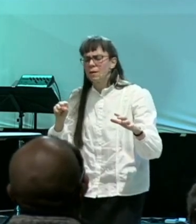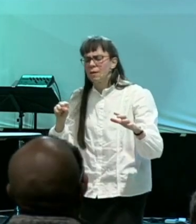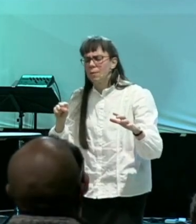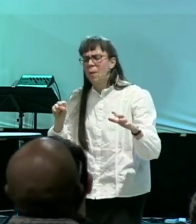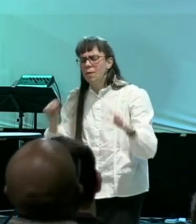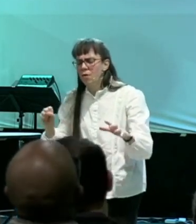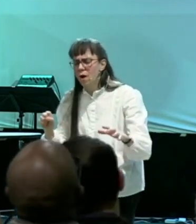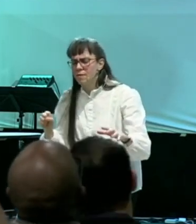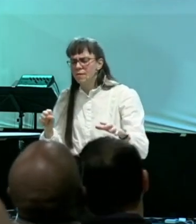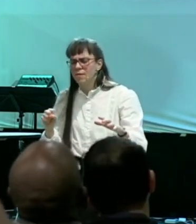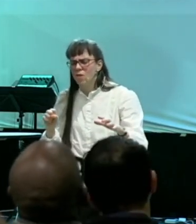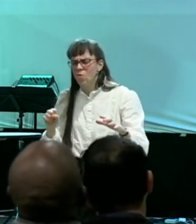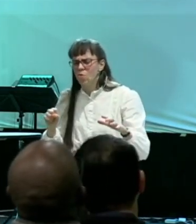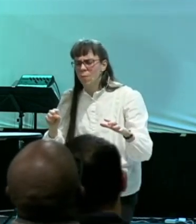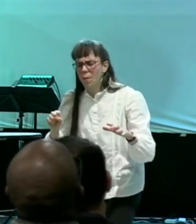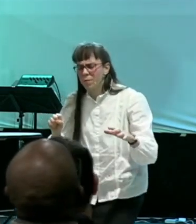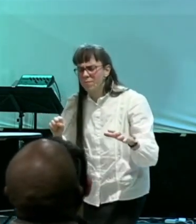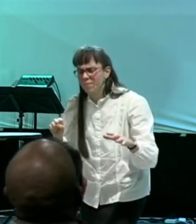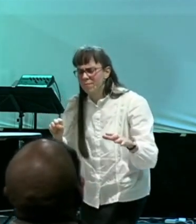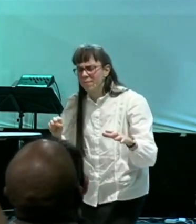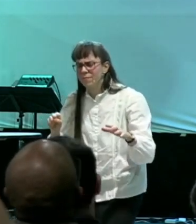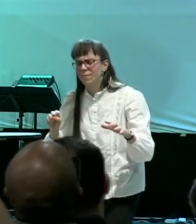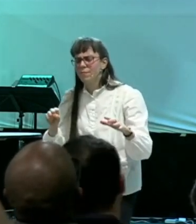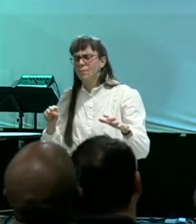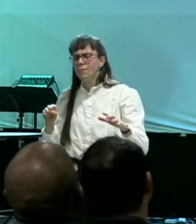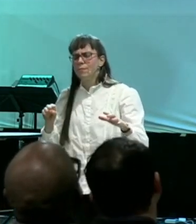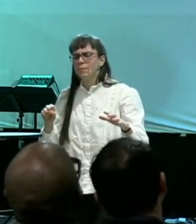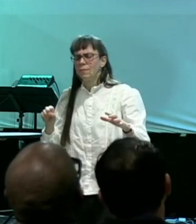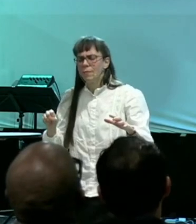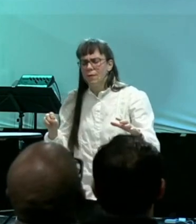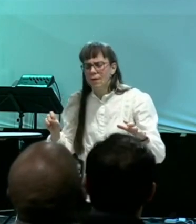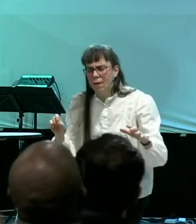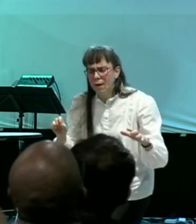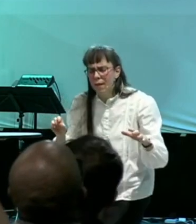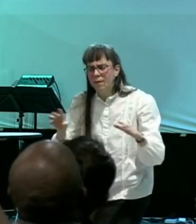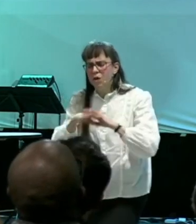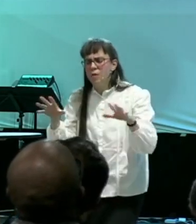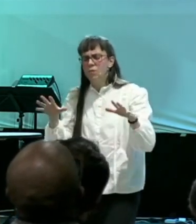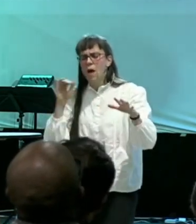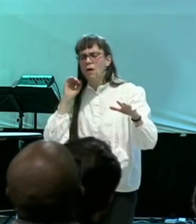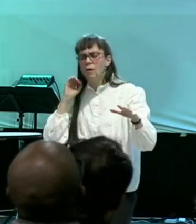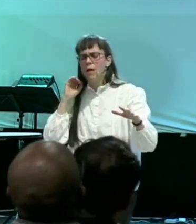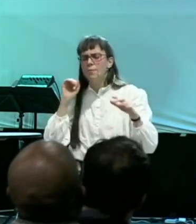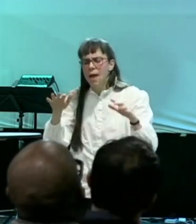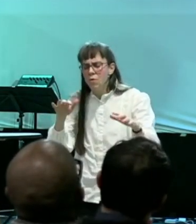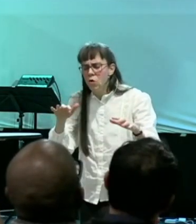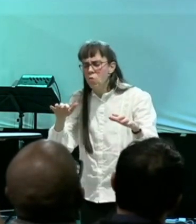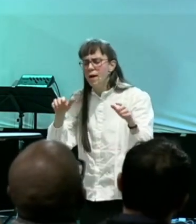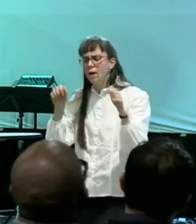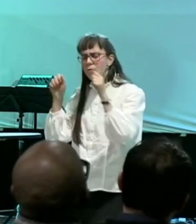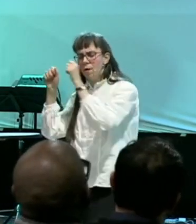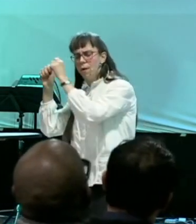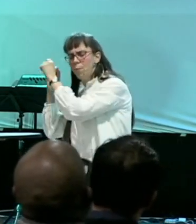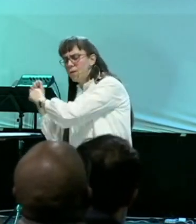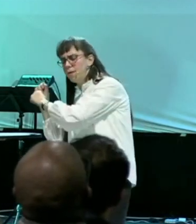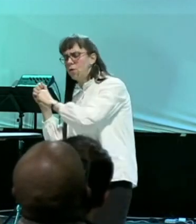Par la croix. By the cross. Et l'acte des ordonnances que te condamnait a été cloué au bois. And the decrees we et le sang de Jésus a